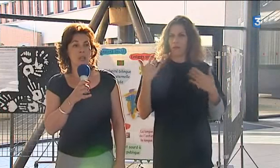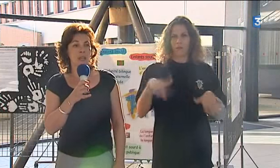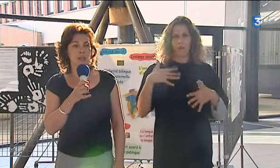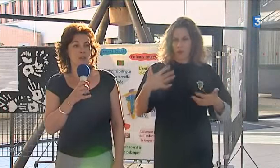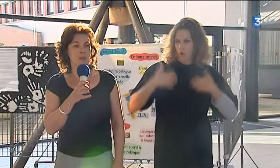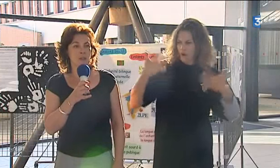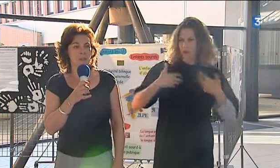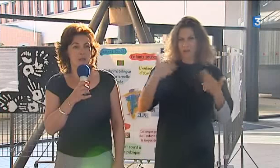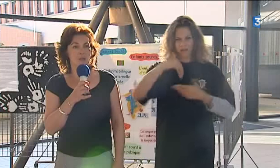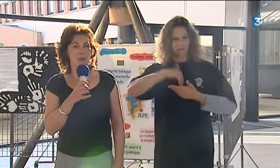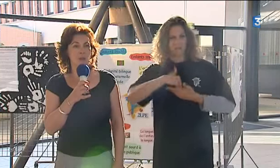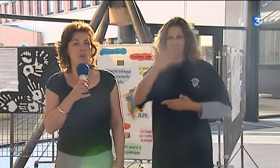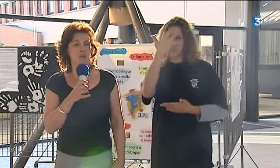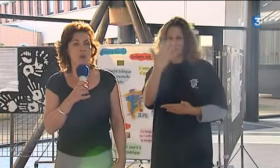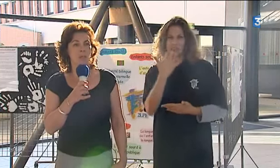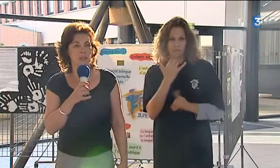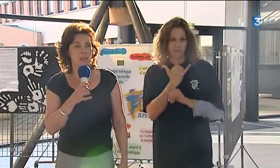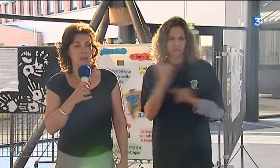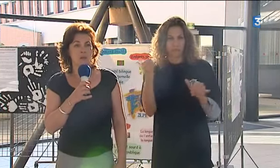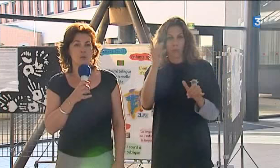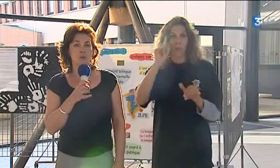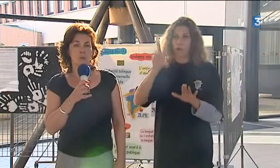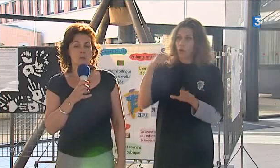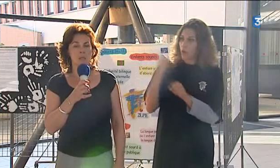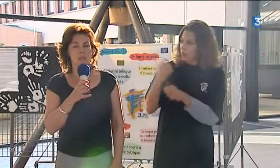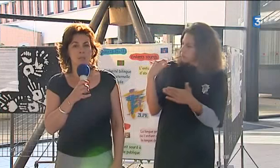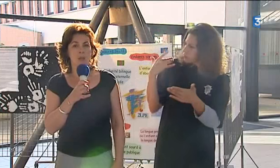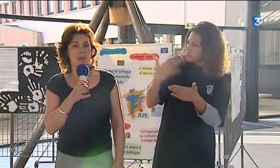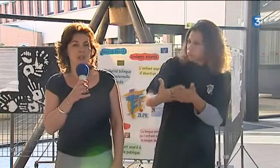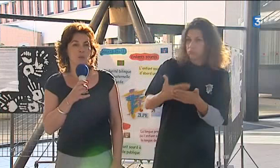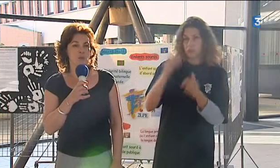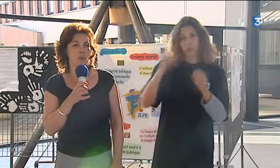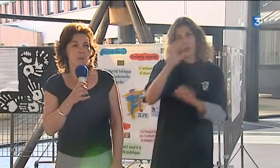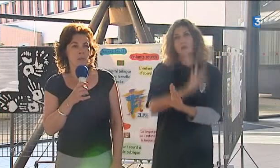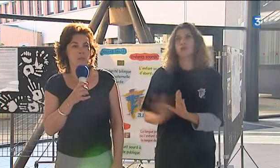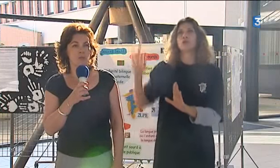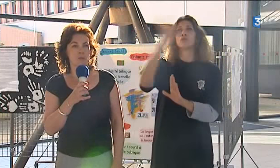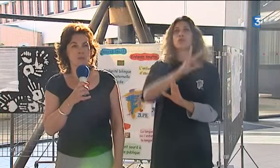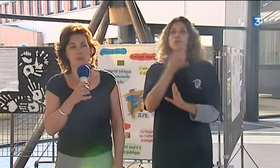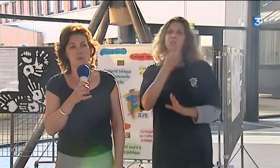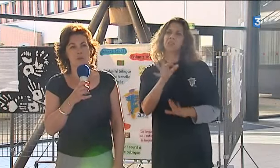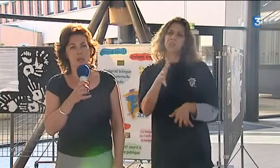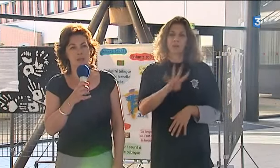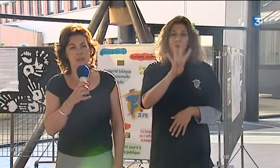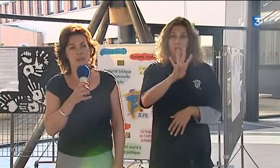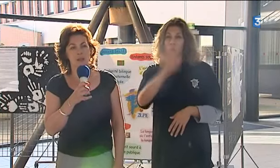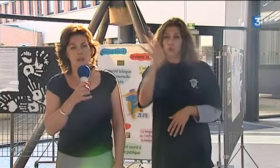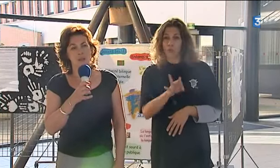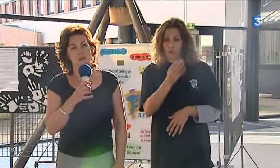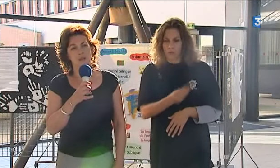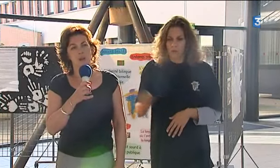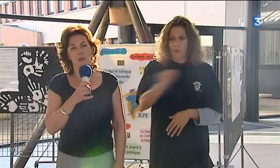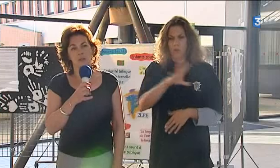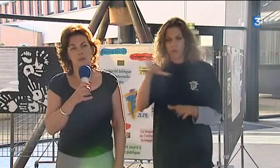grande colère et une grande tristesse de voir que 30 ans après, aujourd'hui, on estime à 4% à peine le nombre d'enfants scolarisés